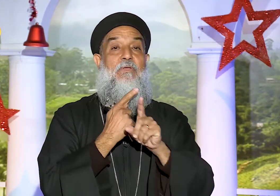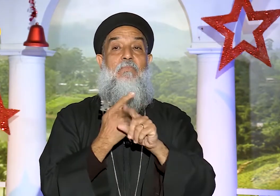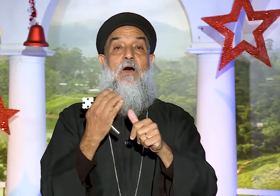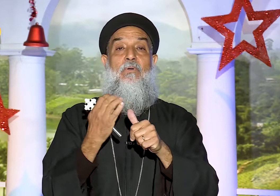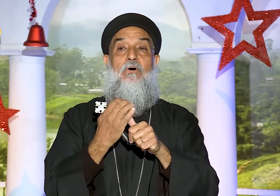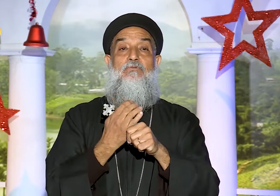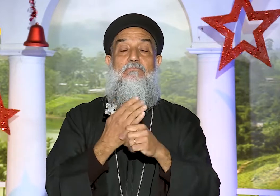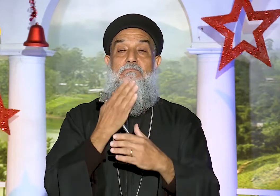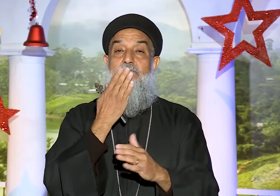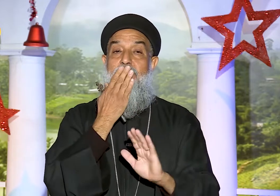اتقابل مع مراته.